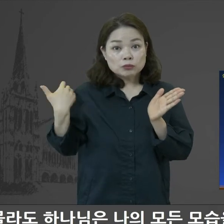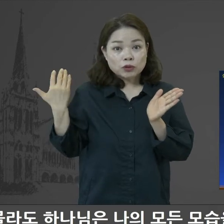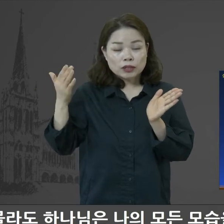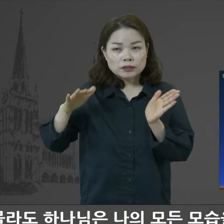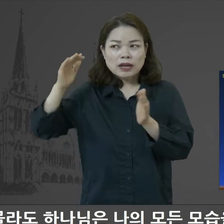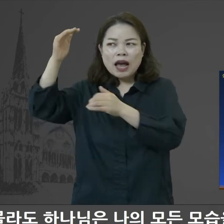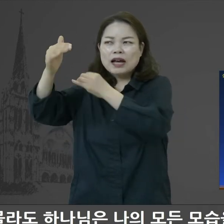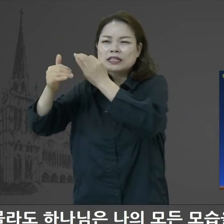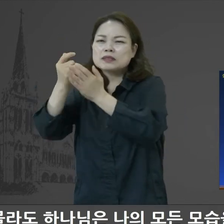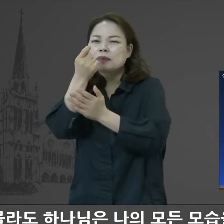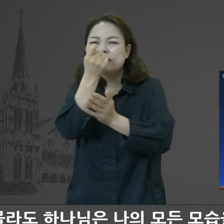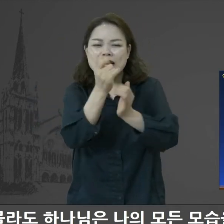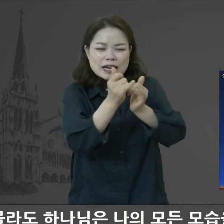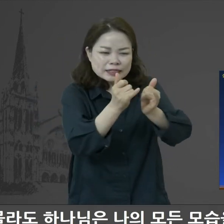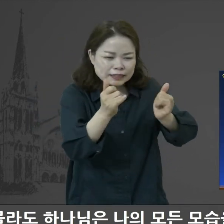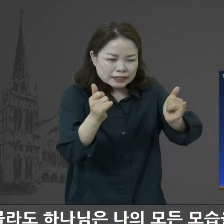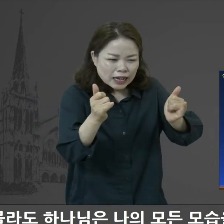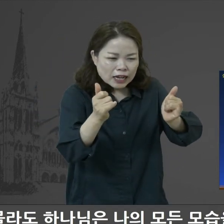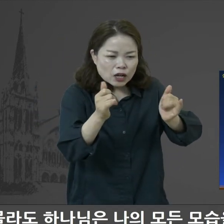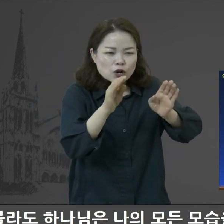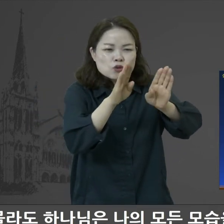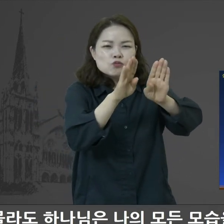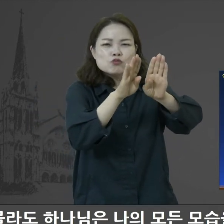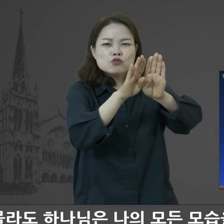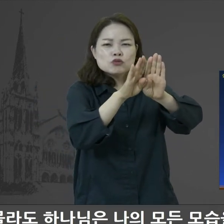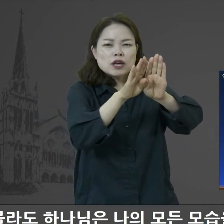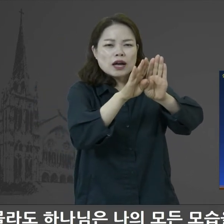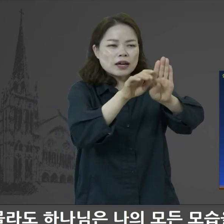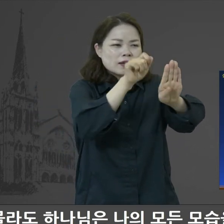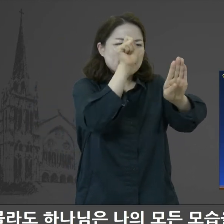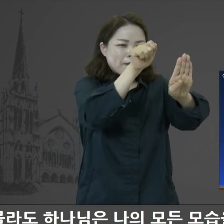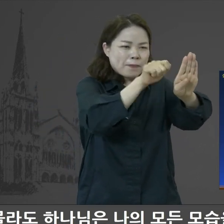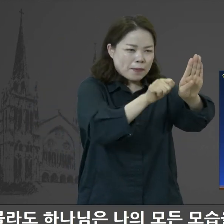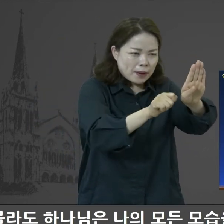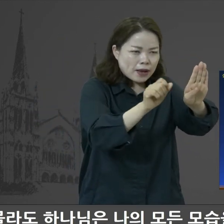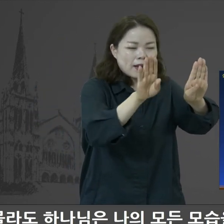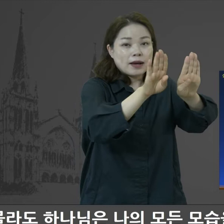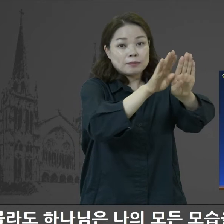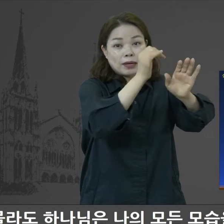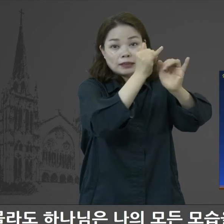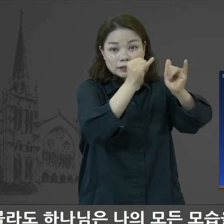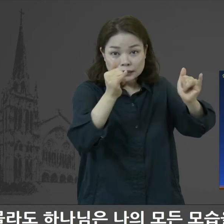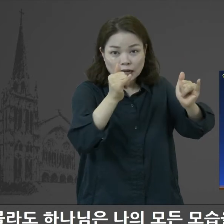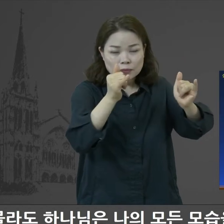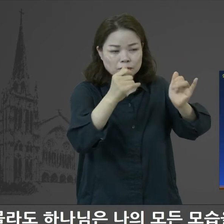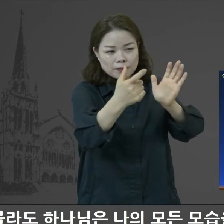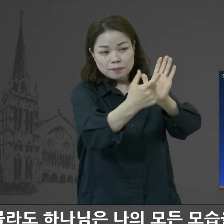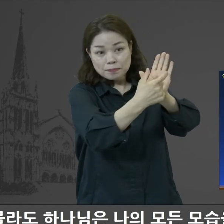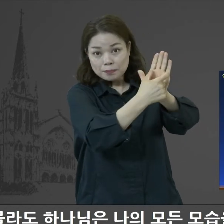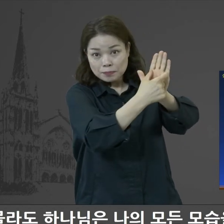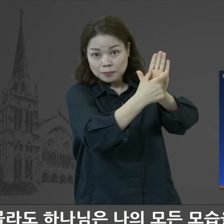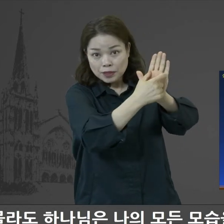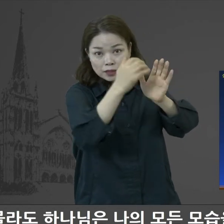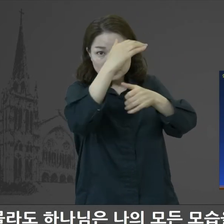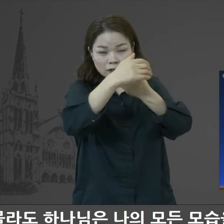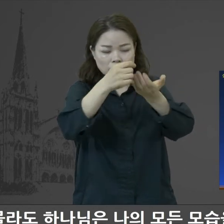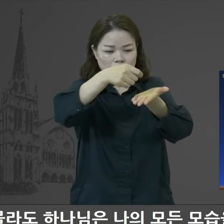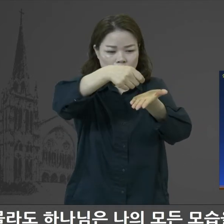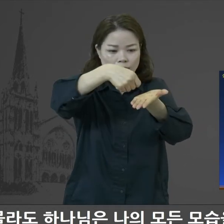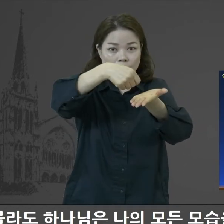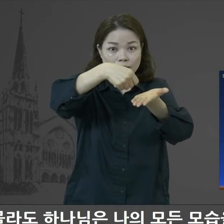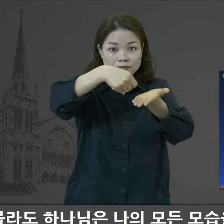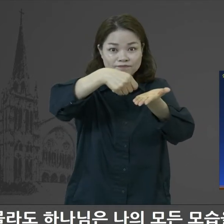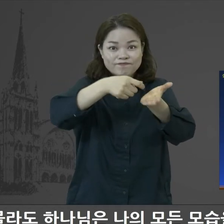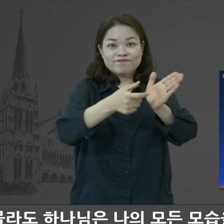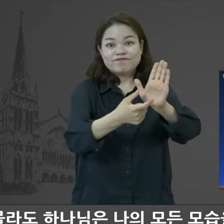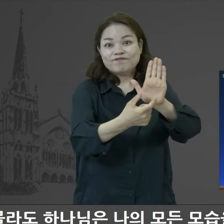하나님께서는 작은 문 하나 세운 사람들의 이름을 기억하시사 성경에 기록해 놓으셨다는 것,